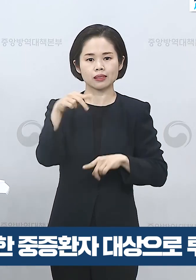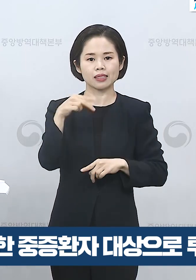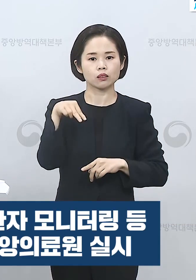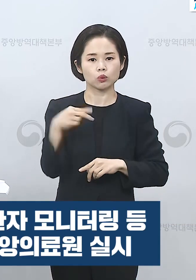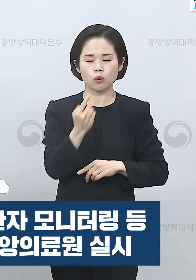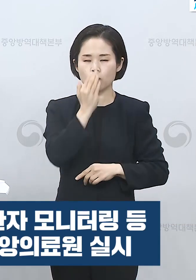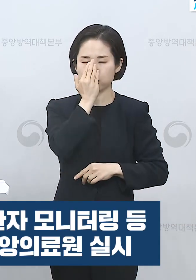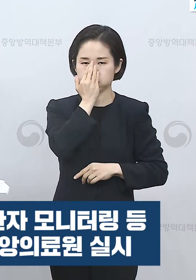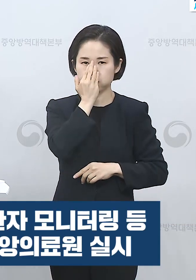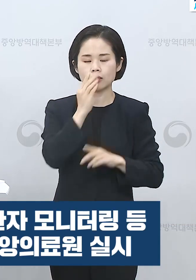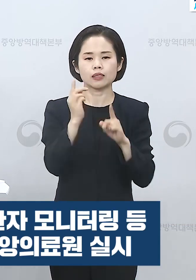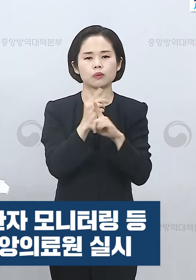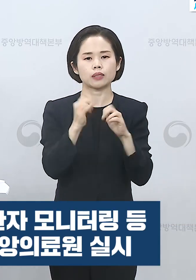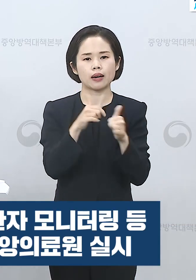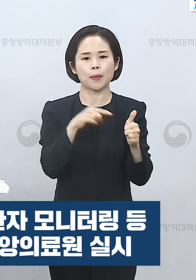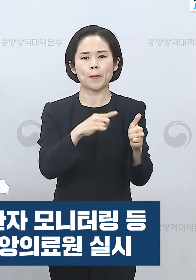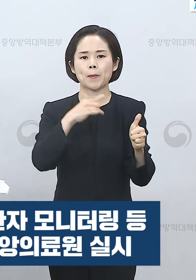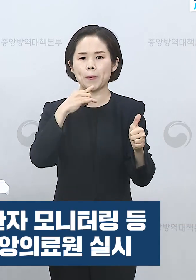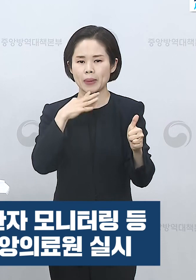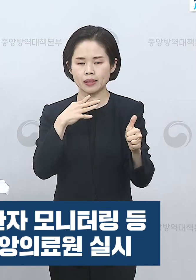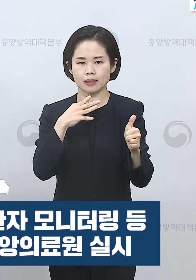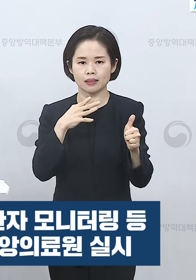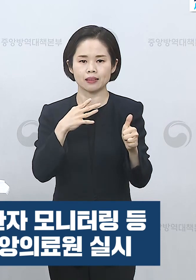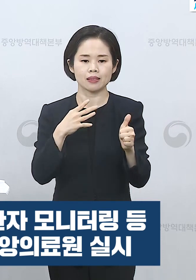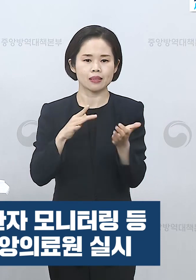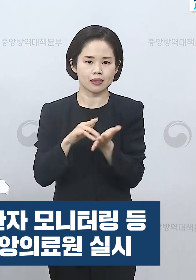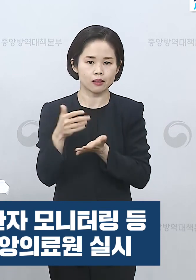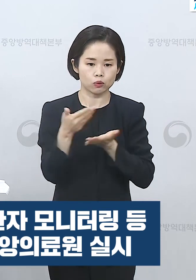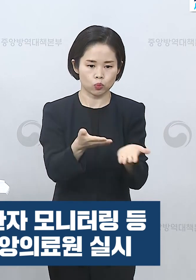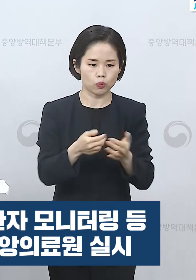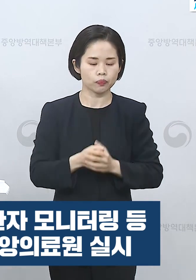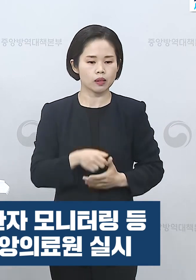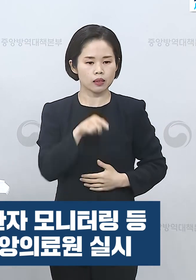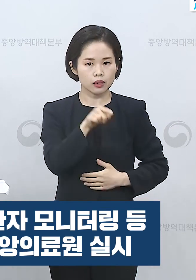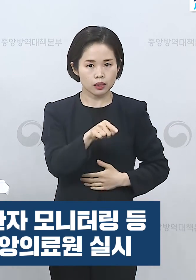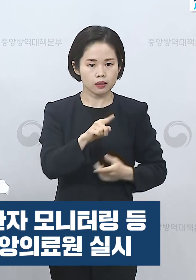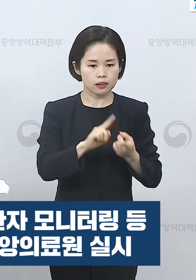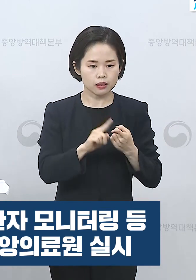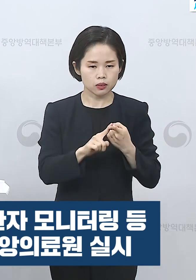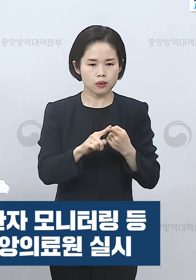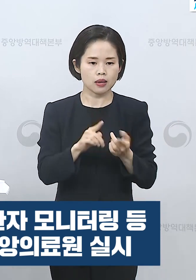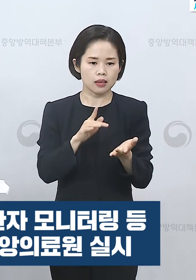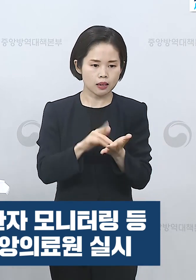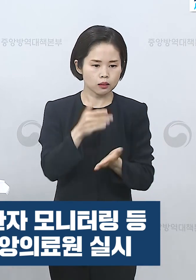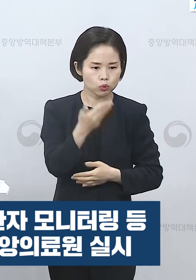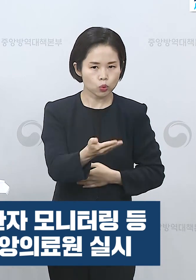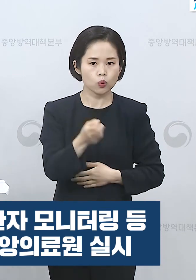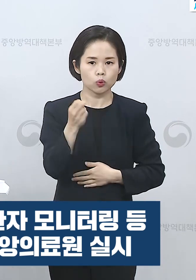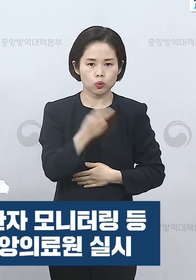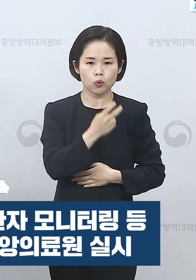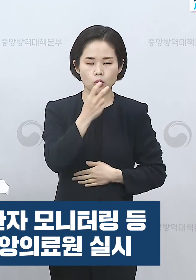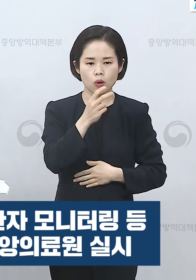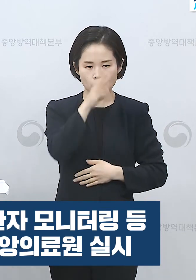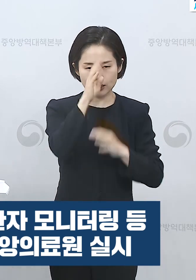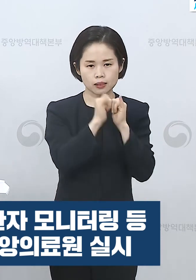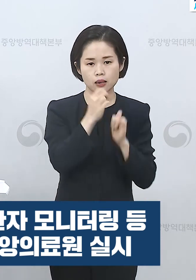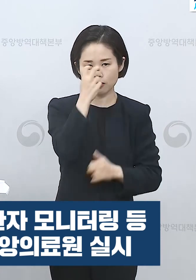계획입니다. 투약 대상자에 대한 선정과 환자 모니터링 등 약품에 대한 관리 업무는